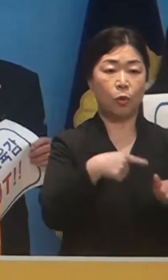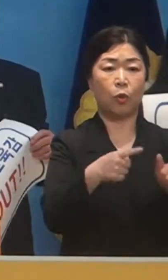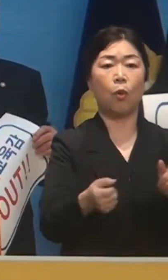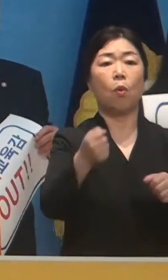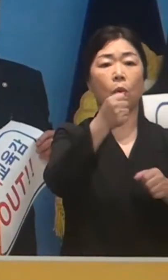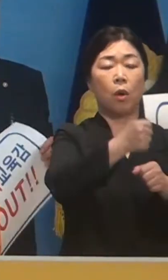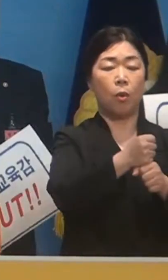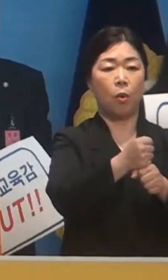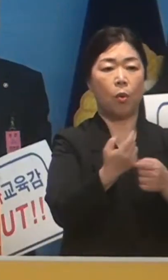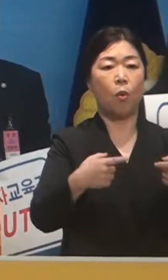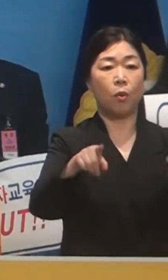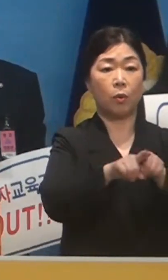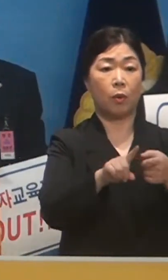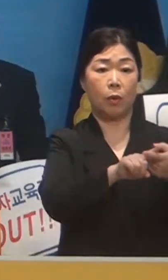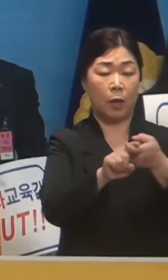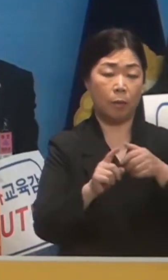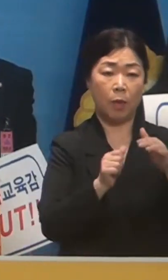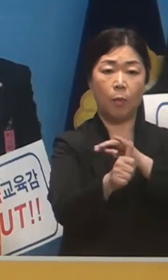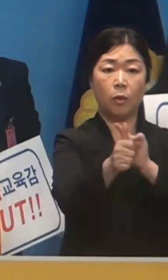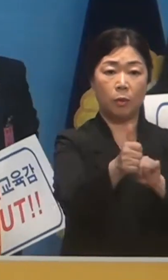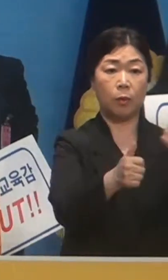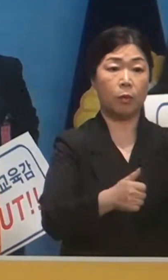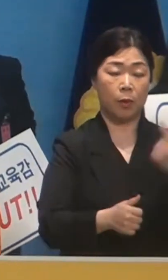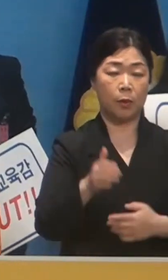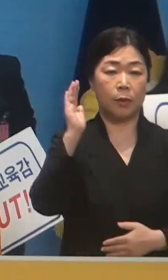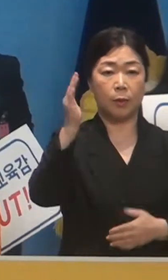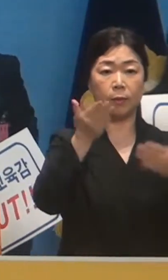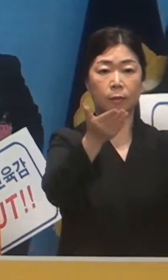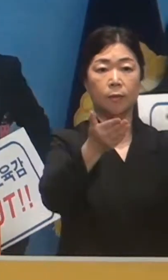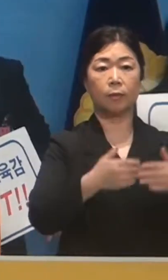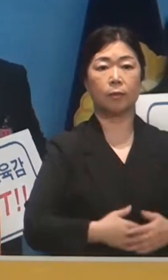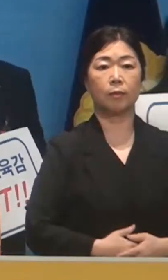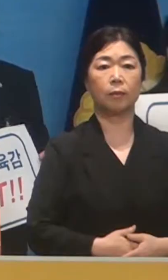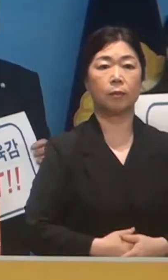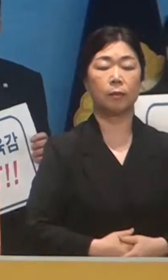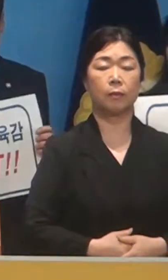전국교육회복교육연합 공동대표님이 나오셔서 말씀해 주시겠습니다.